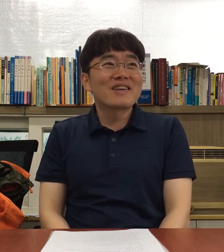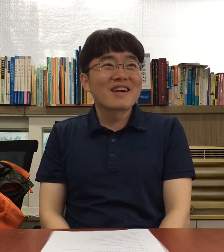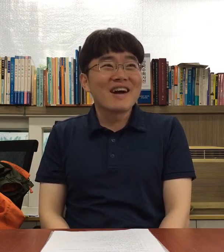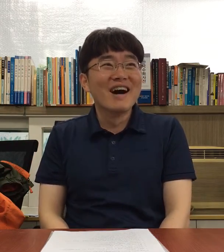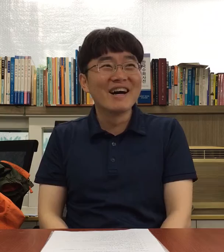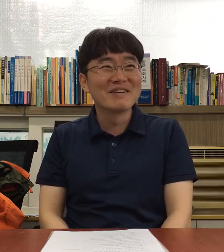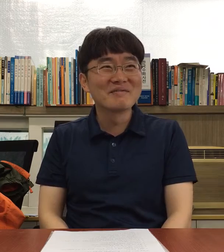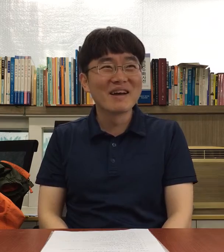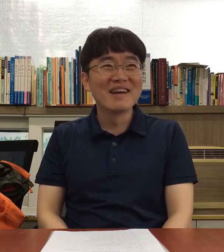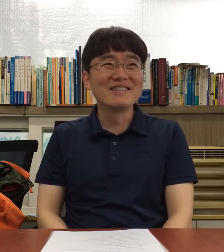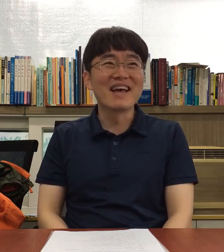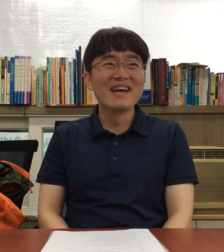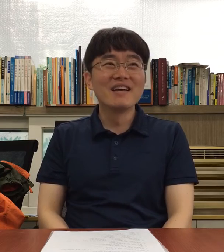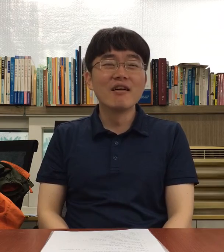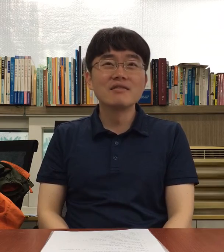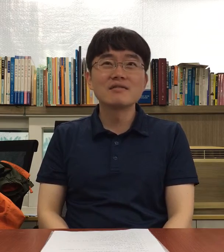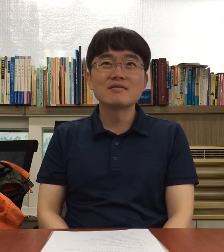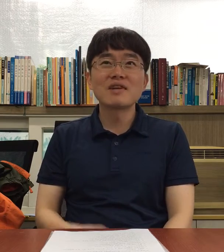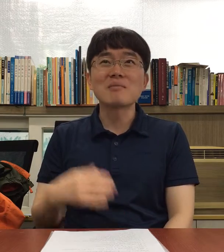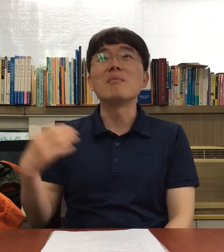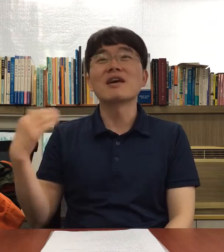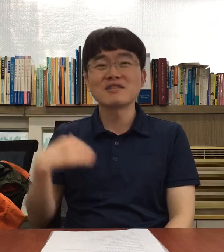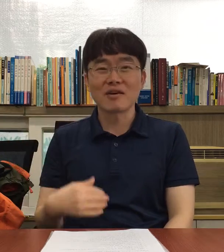할까? 네, 되게 막막해져요.